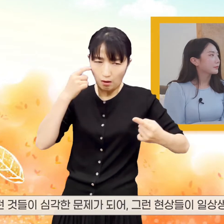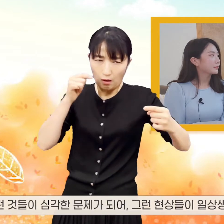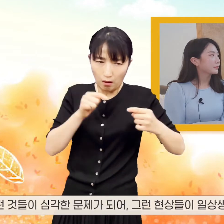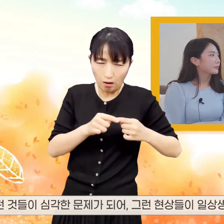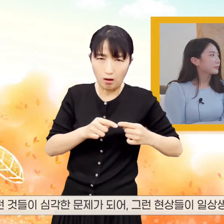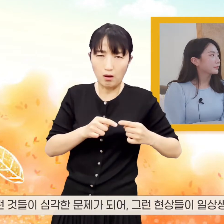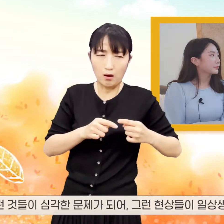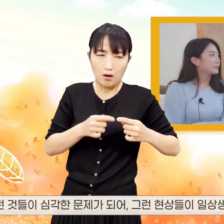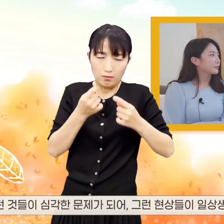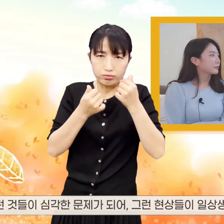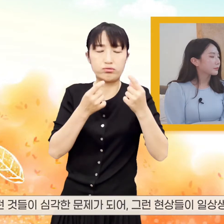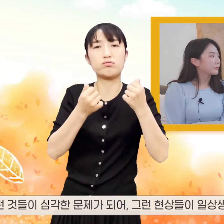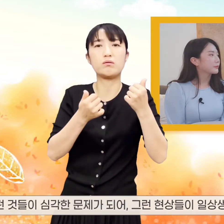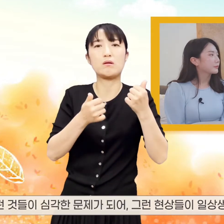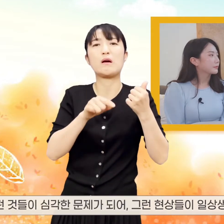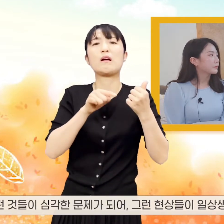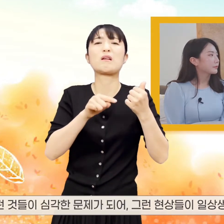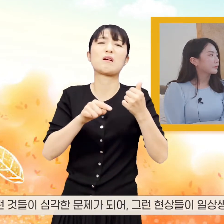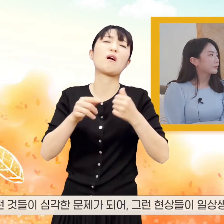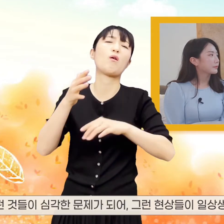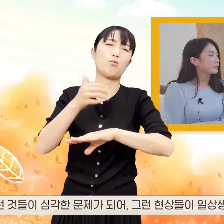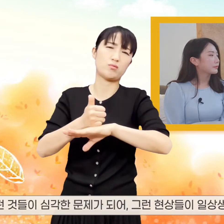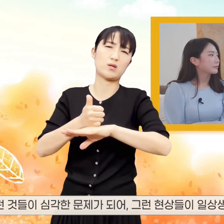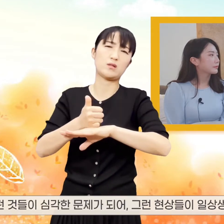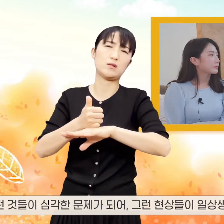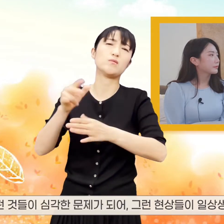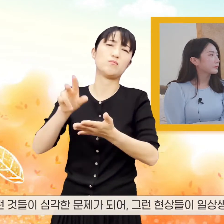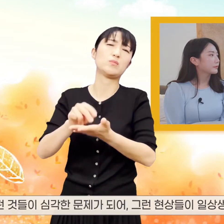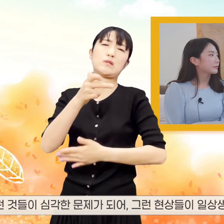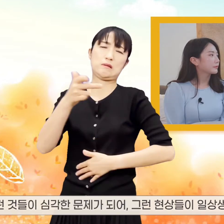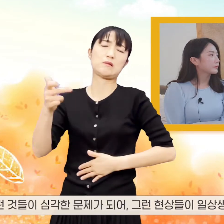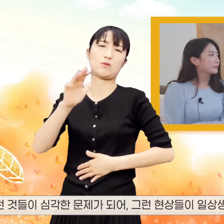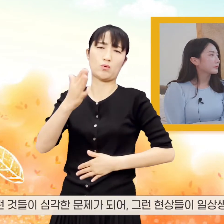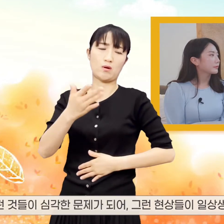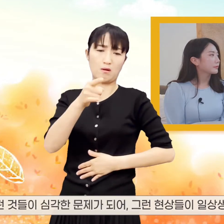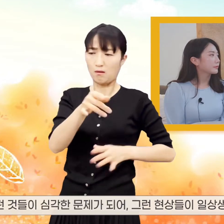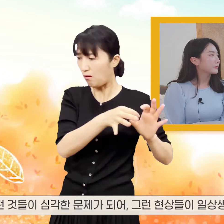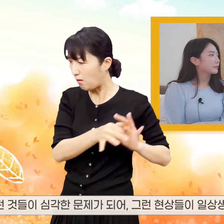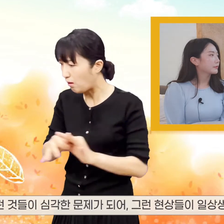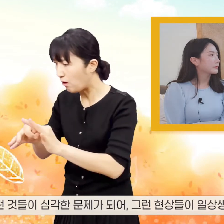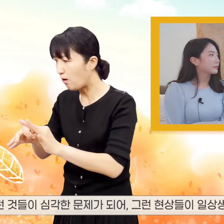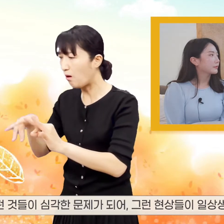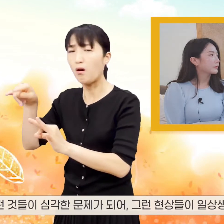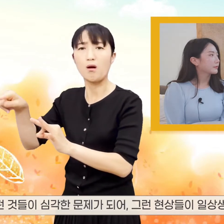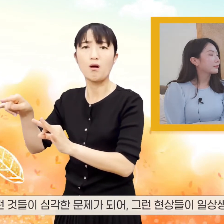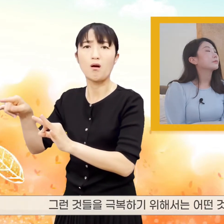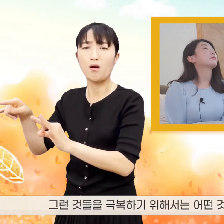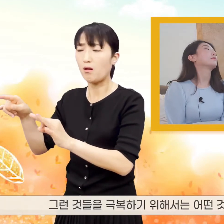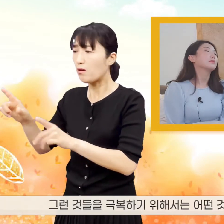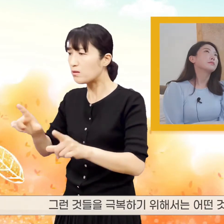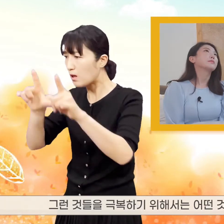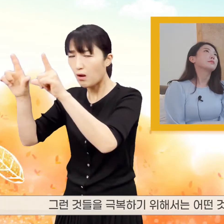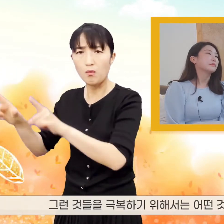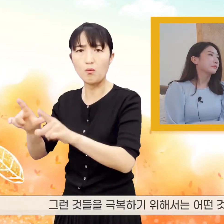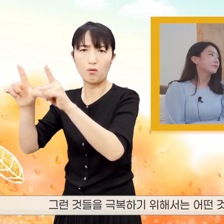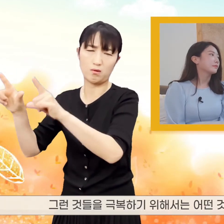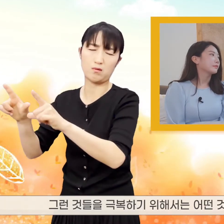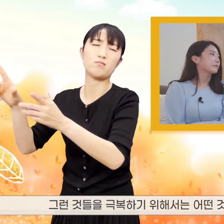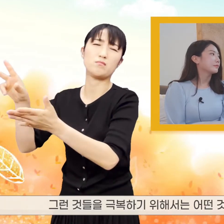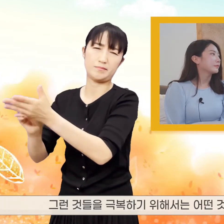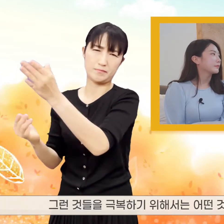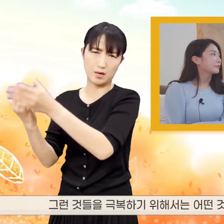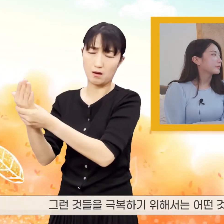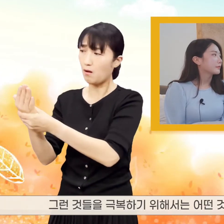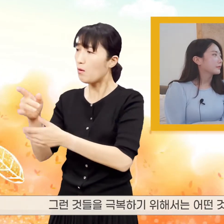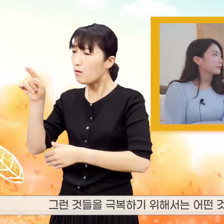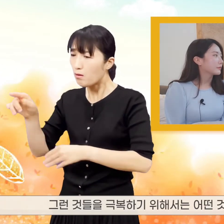아주 심각한 문제가 돼서 그런 현상들이 실제로 일상생활에서는 어떤 문제로 나오고 있는지, 또 그런 것들을 극복하기 위해서는